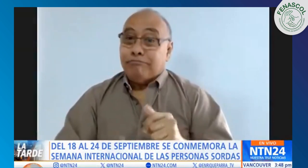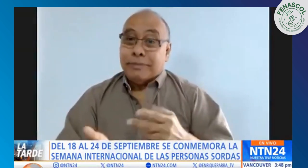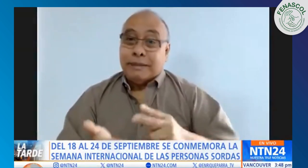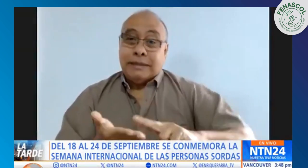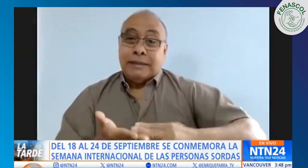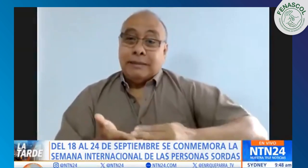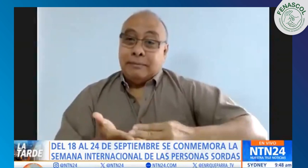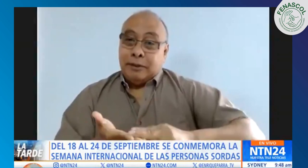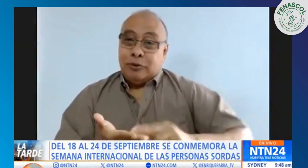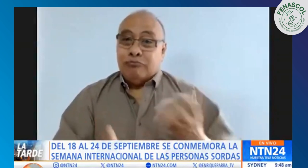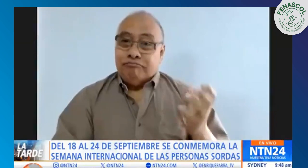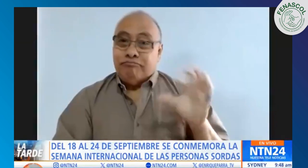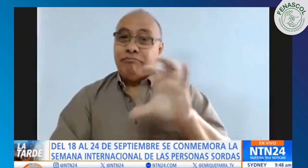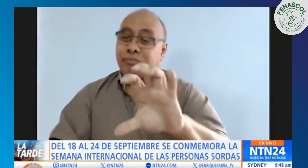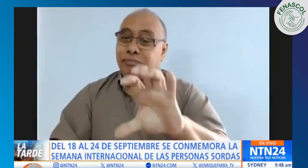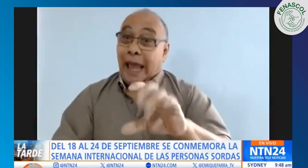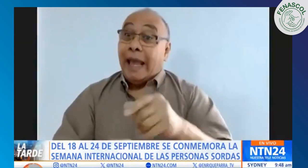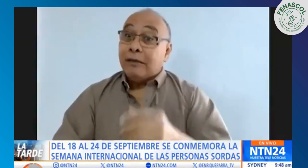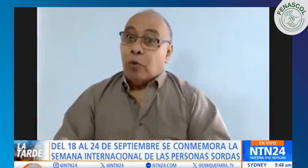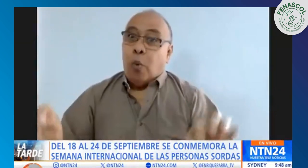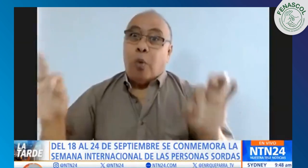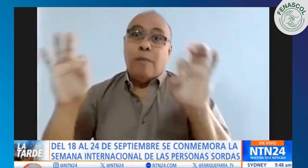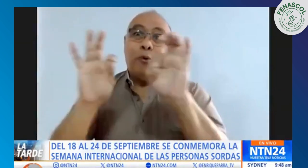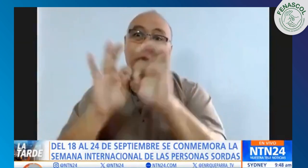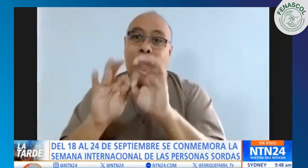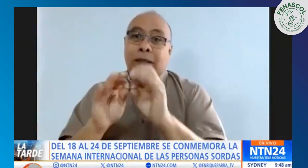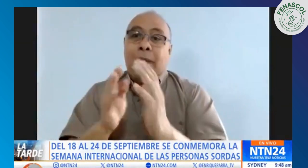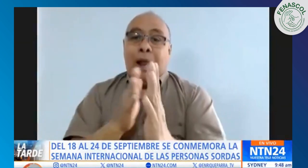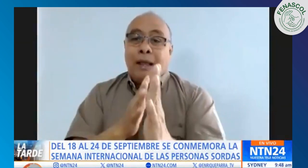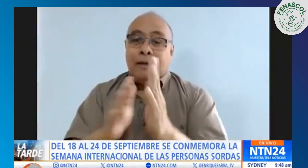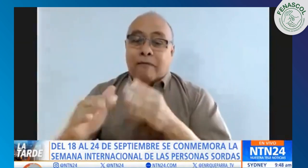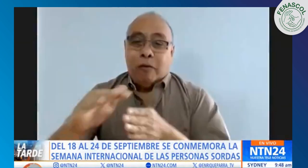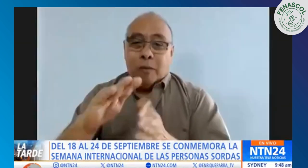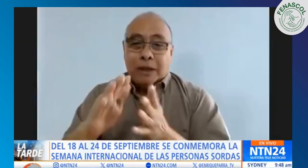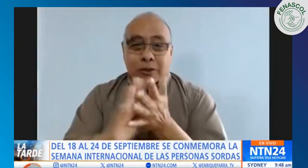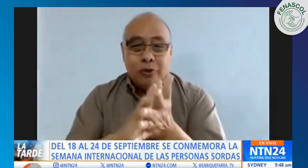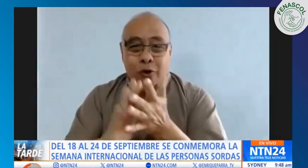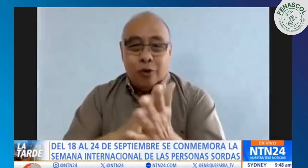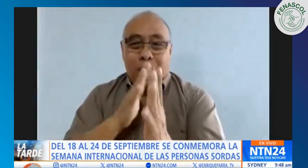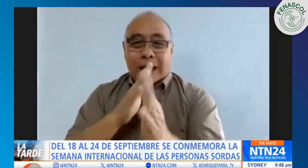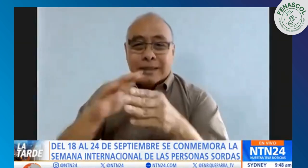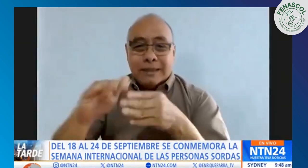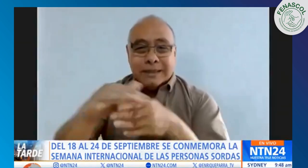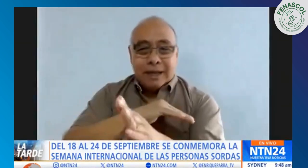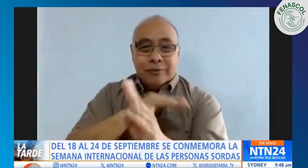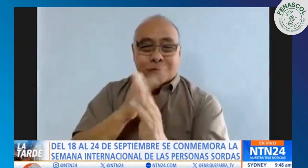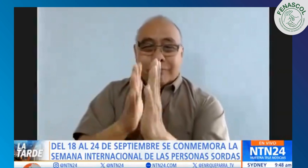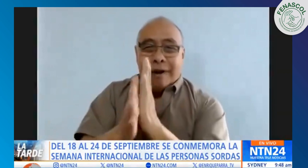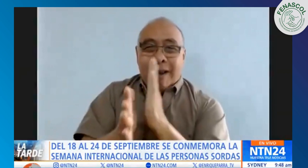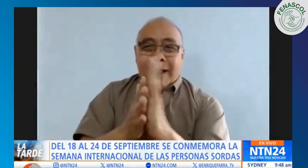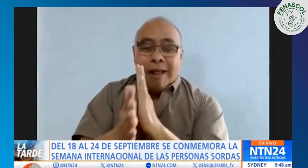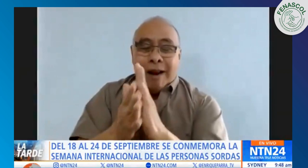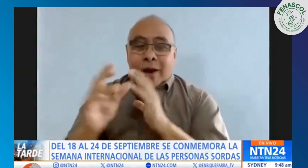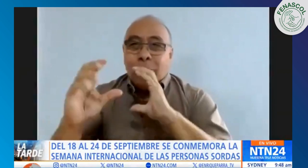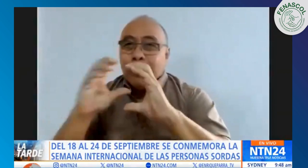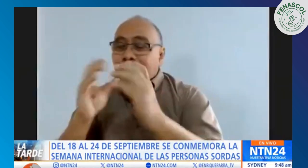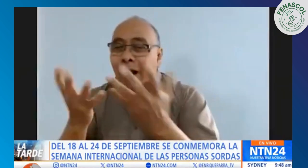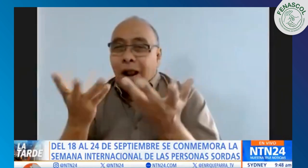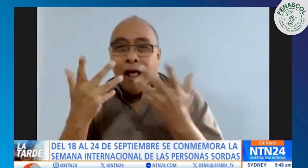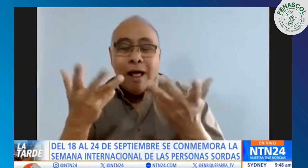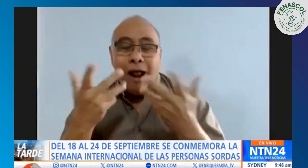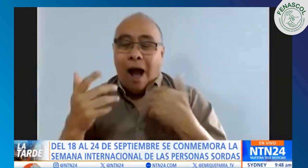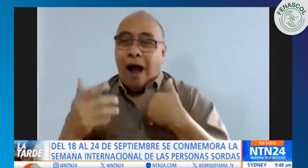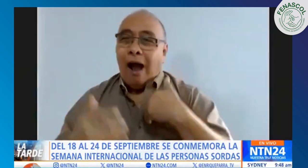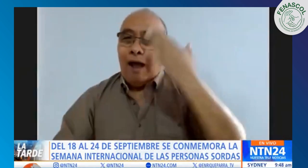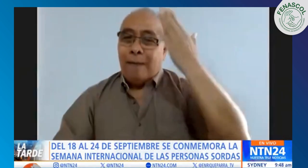es que canales nacionales están teniendo en sus noticieros una información mediada por